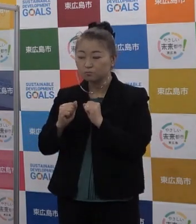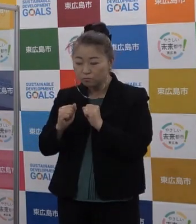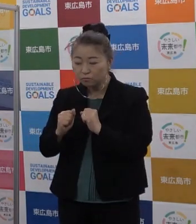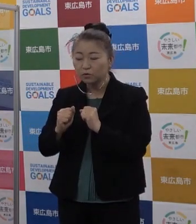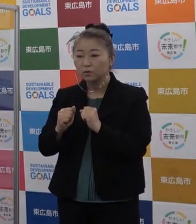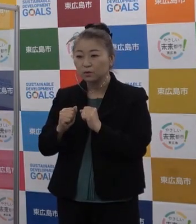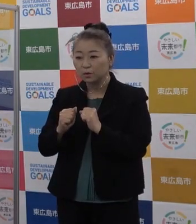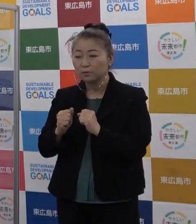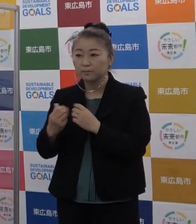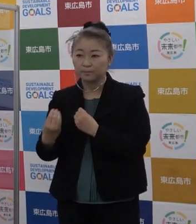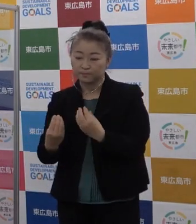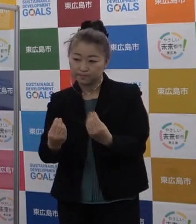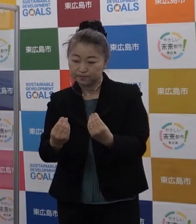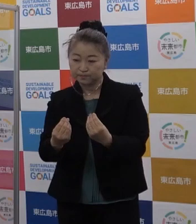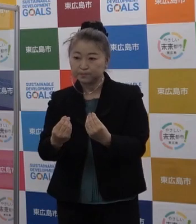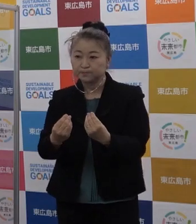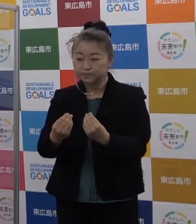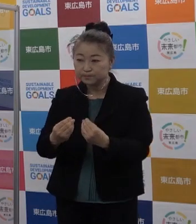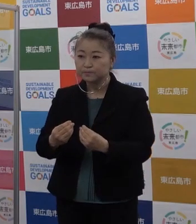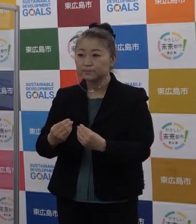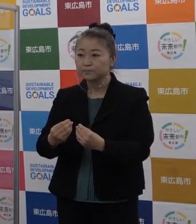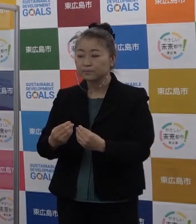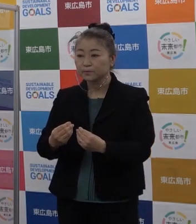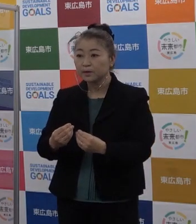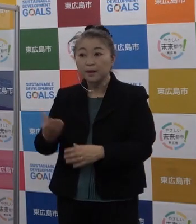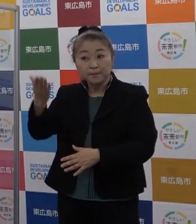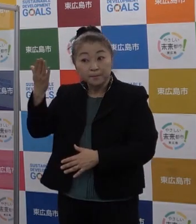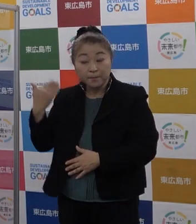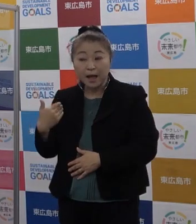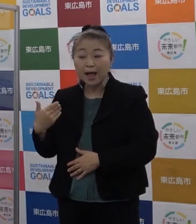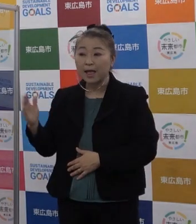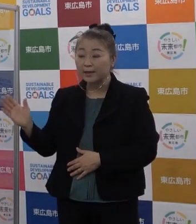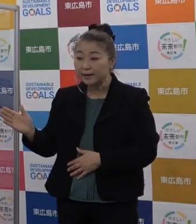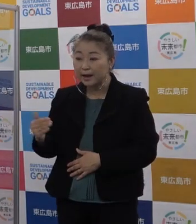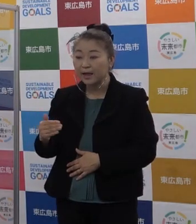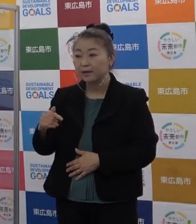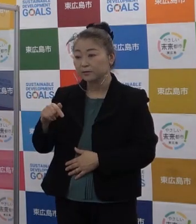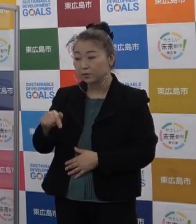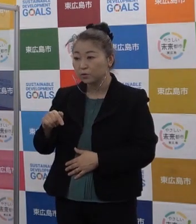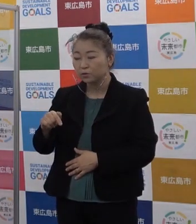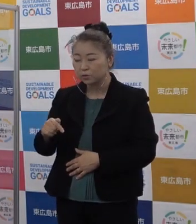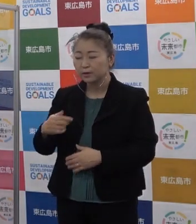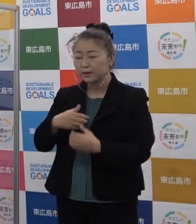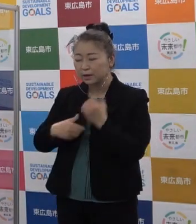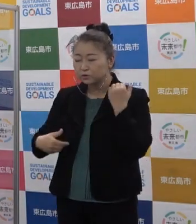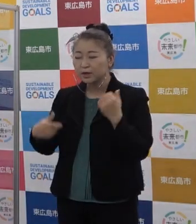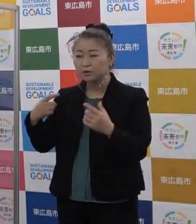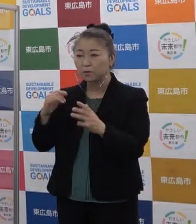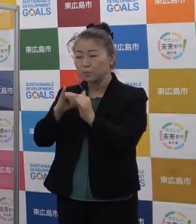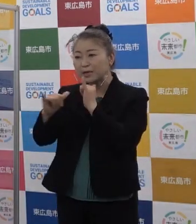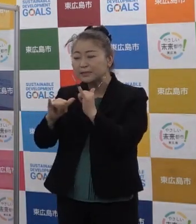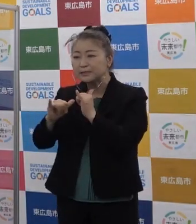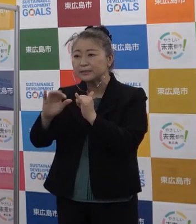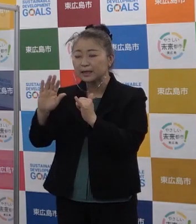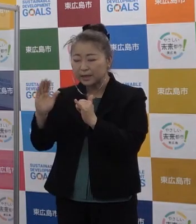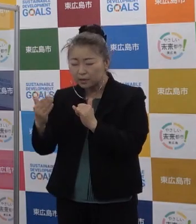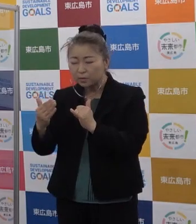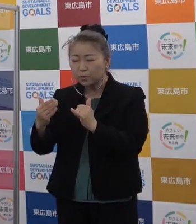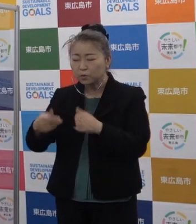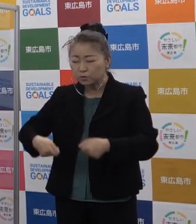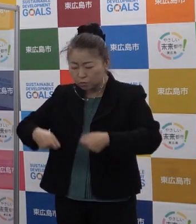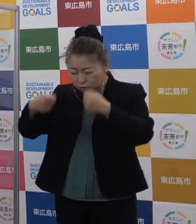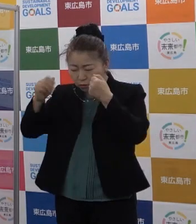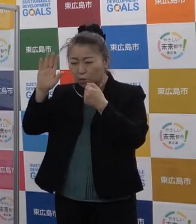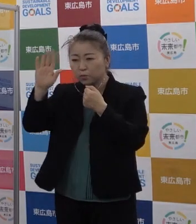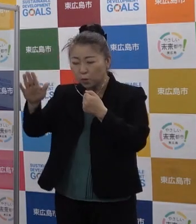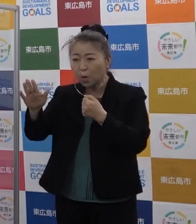。従来から私学生の時代だから、学生が本市に定着、卒業後の定着率が大変低